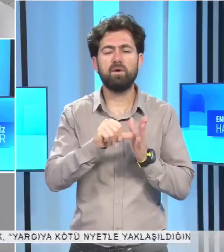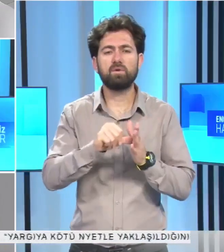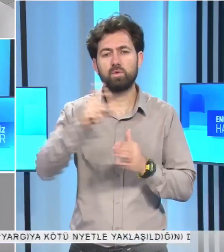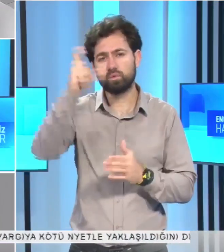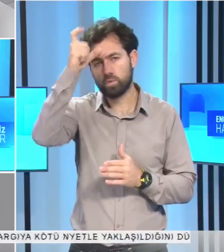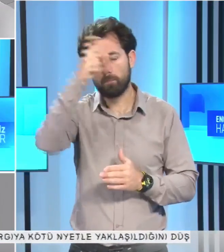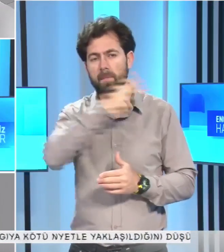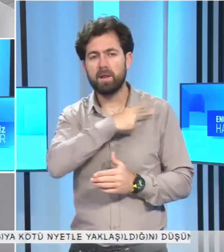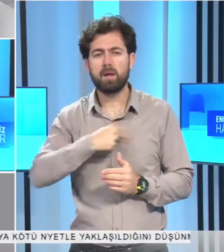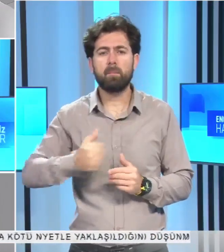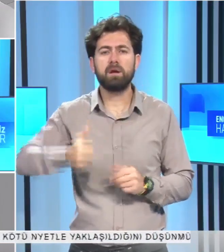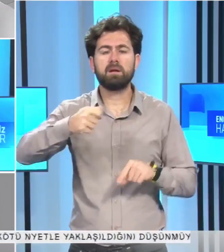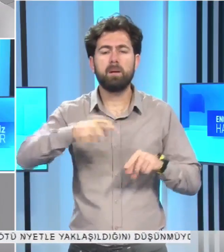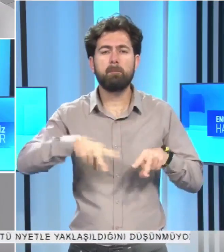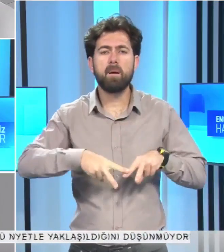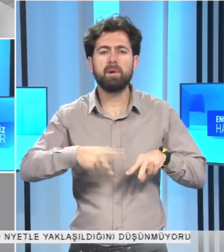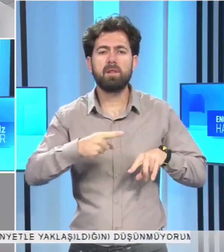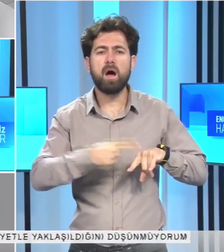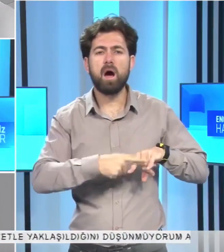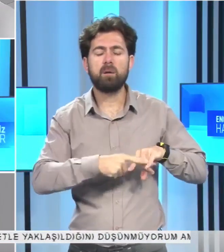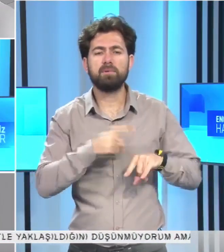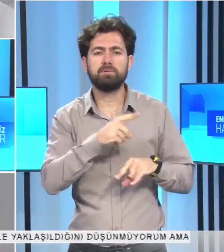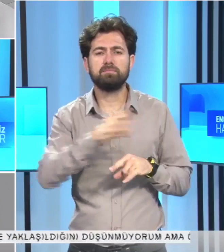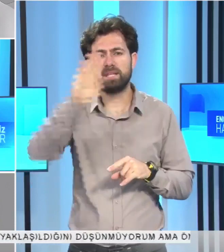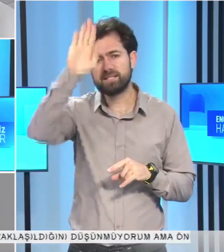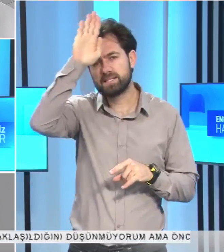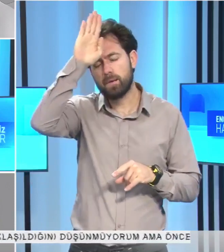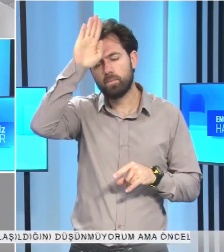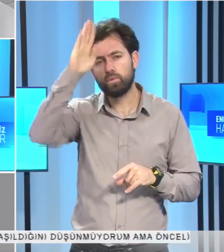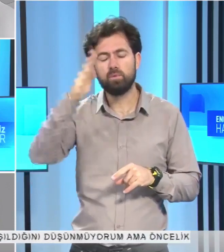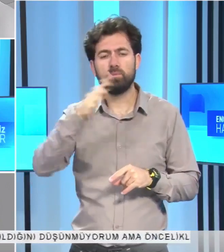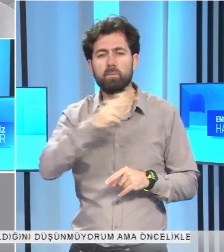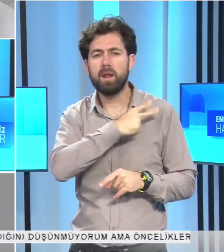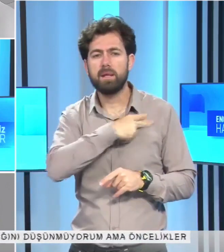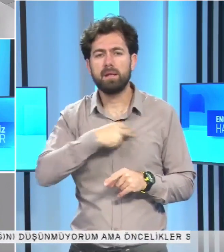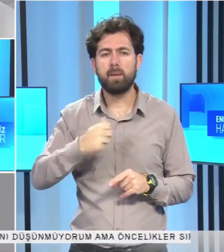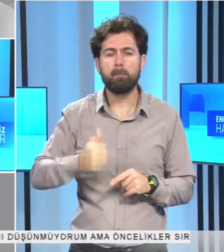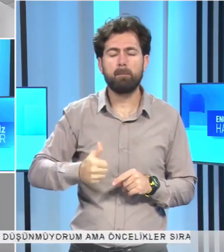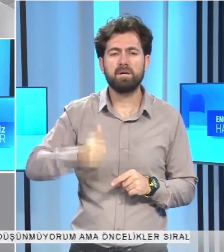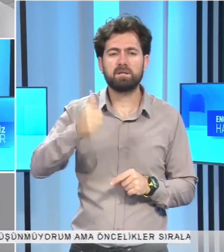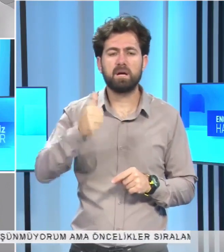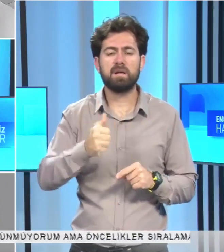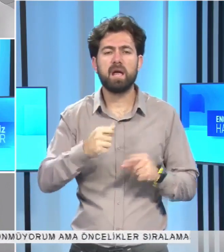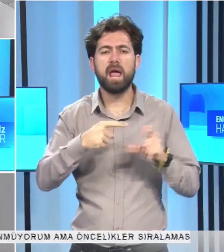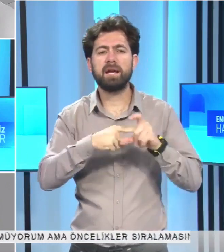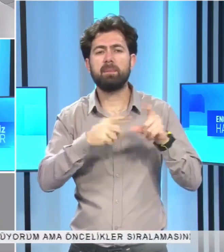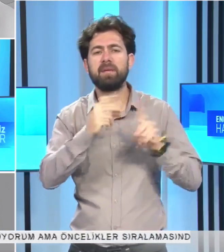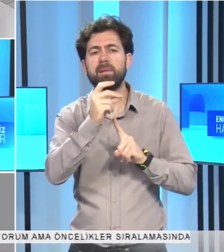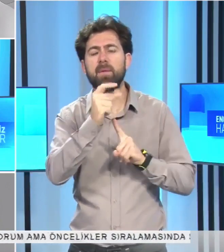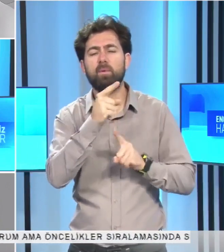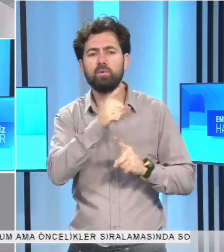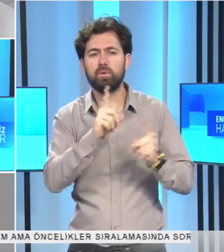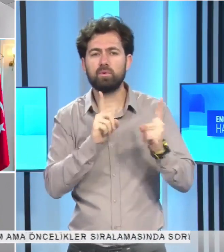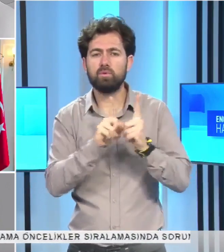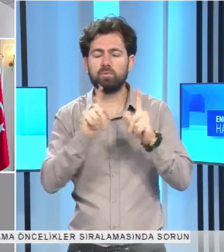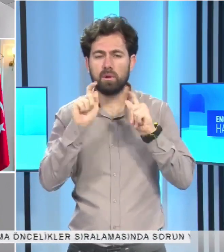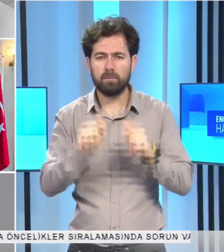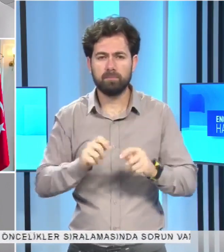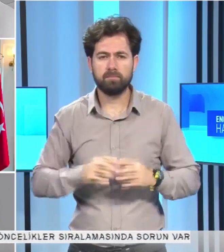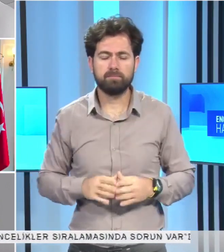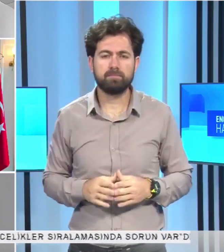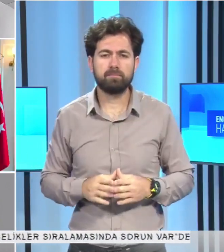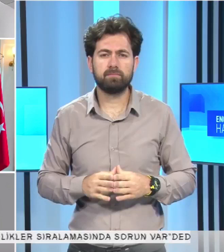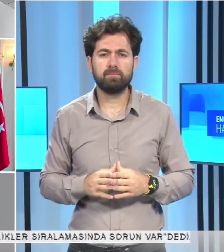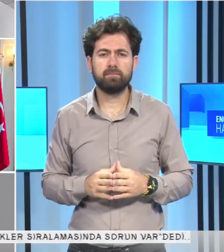Lefkoşa Türk Belediyesi Başkanı Mehmet Armancı, İstanbul Büyükşehir Belediyesi Başkanı Ekrem İmamoğlu ile görüştü.